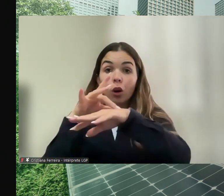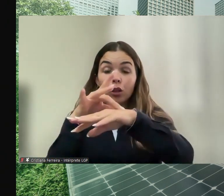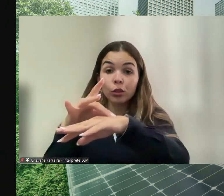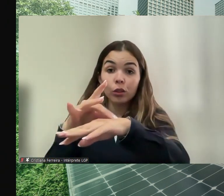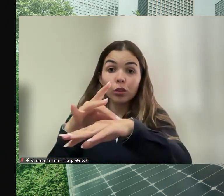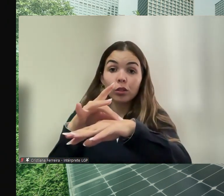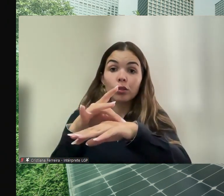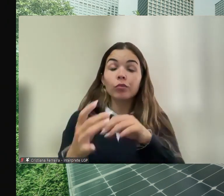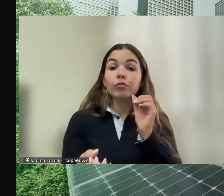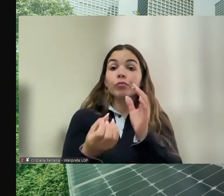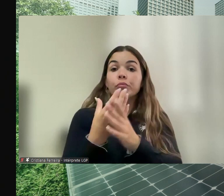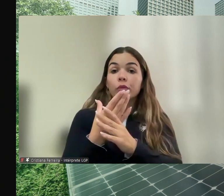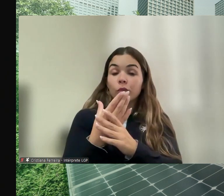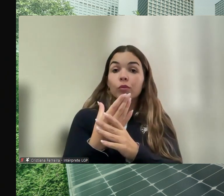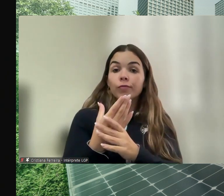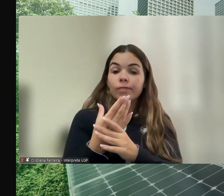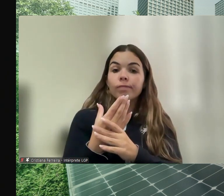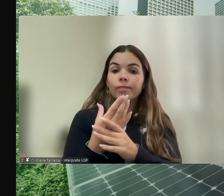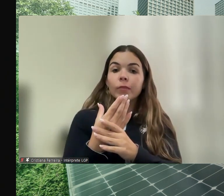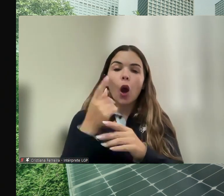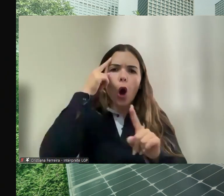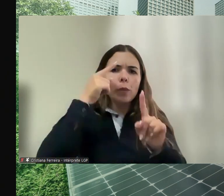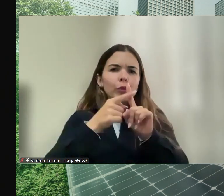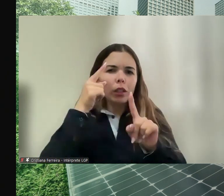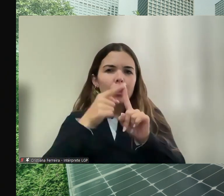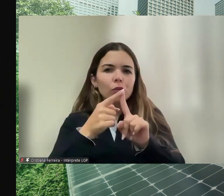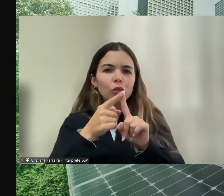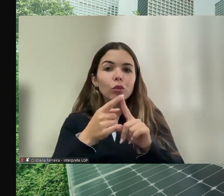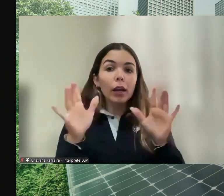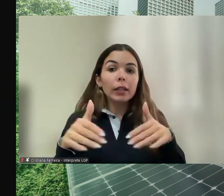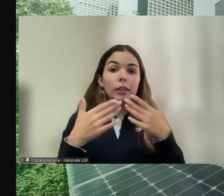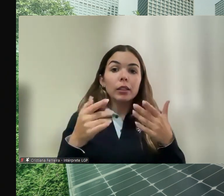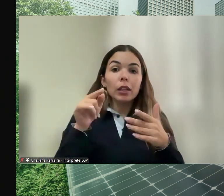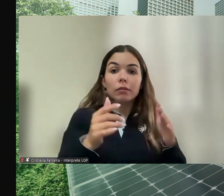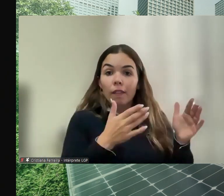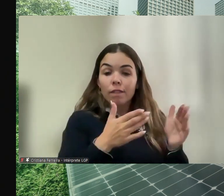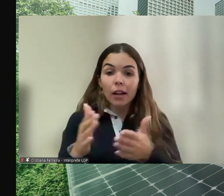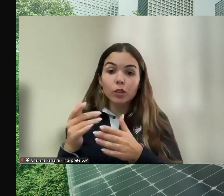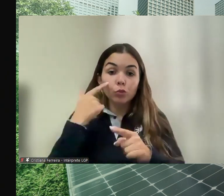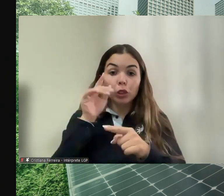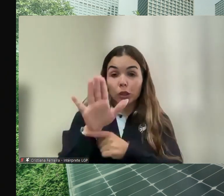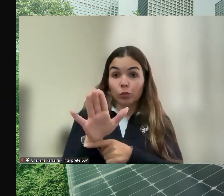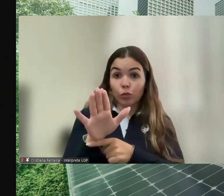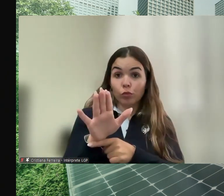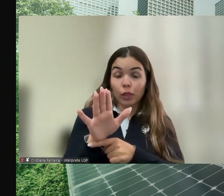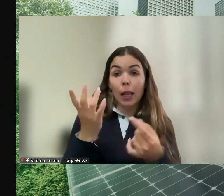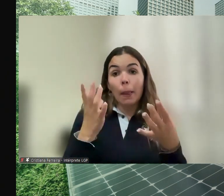a concretização de objetivos. Ou seja, neste momento, por exemplo, tanto em termos de descarbonização, quanto em